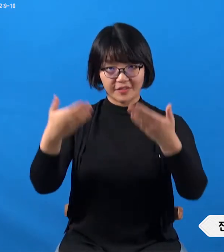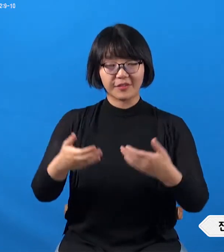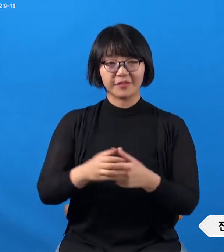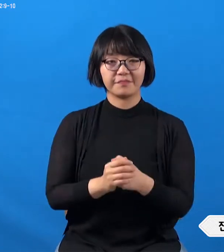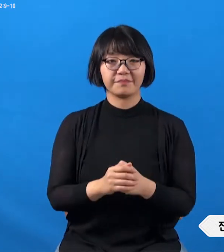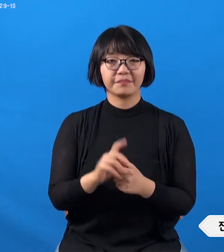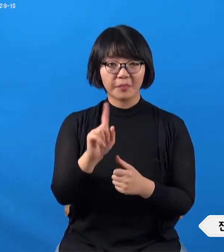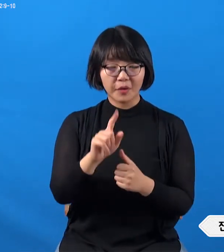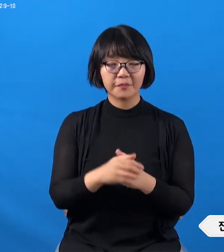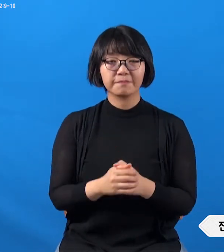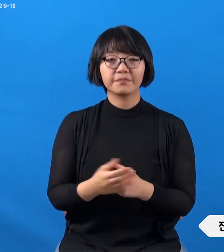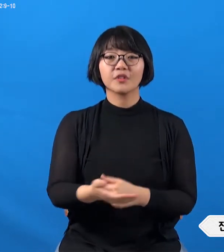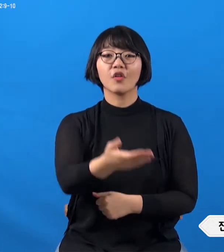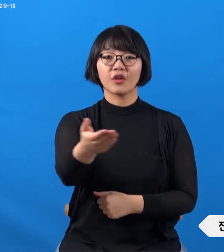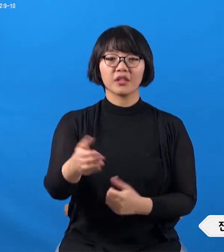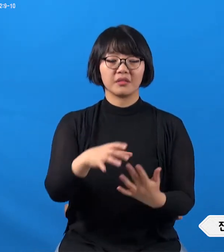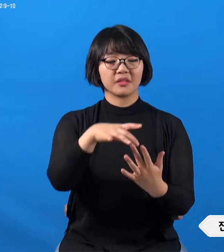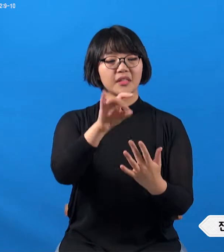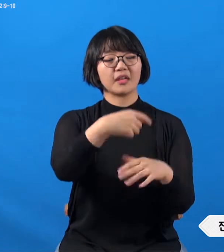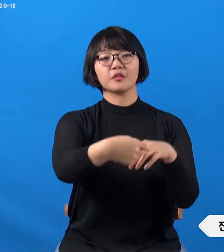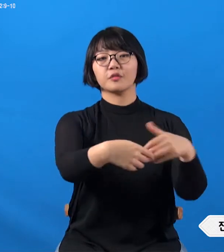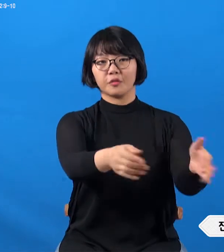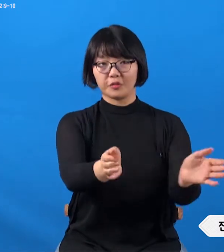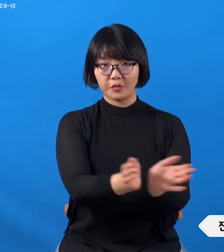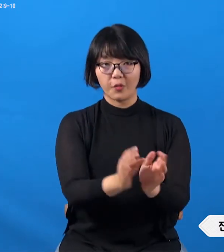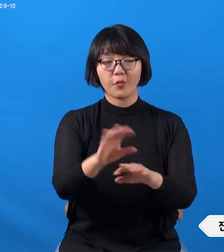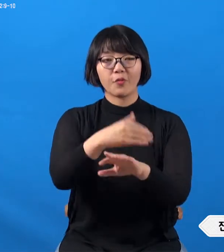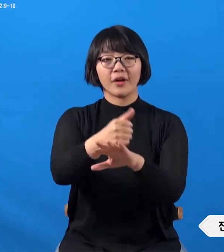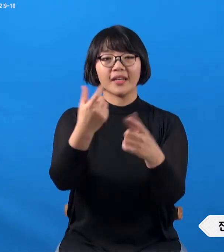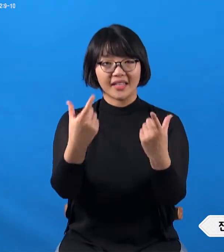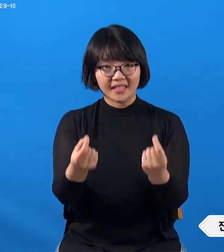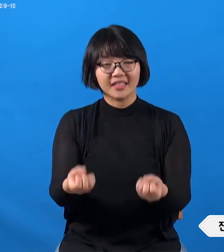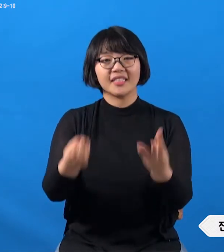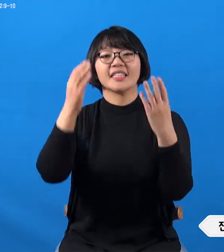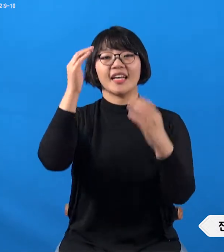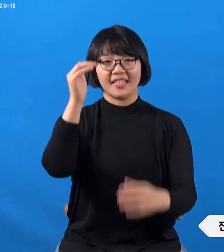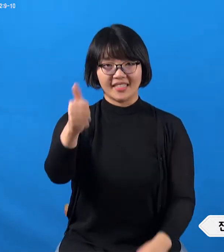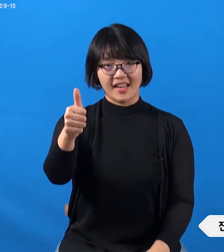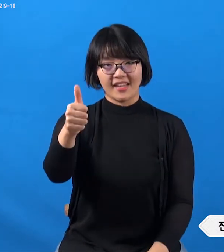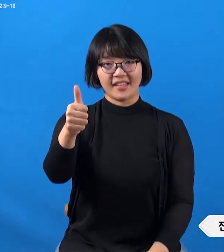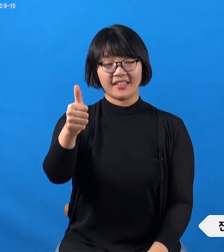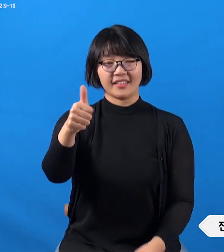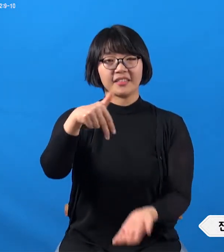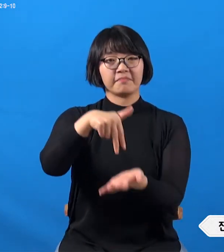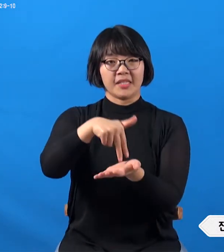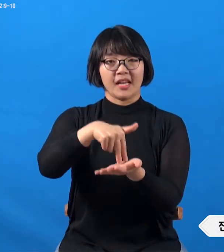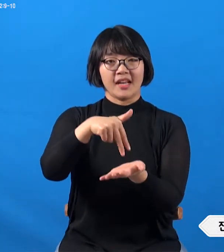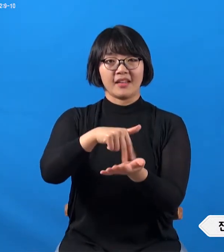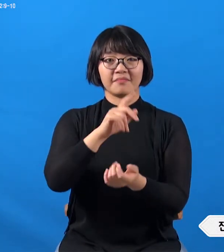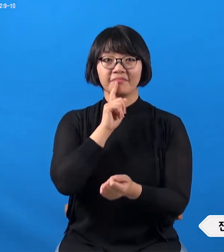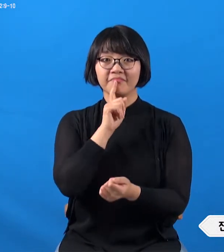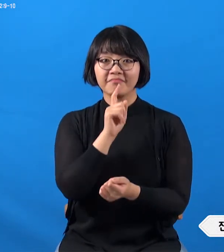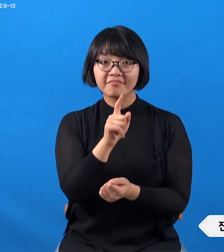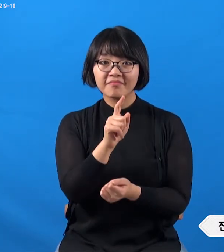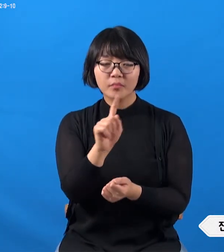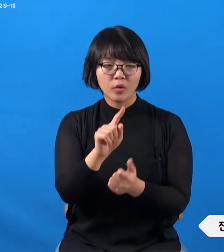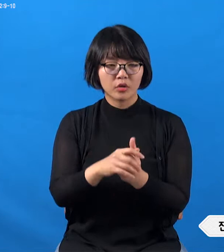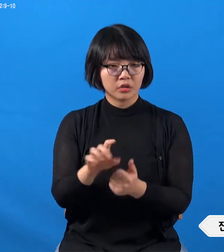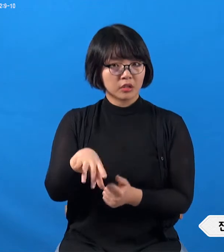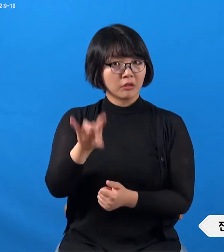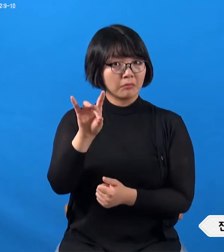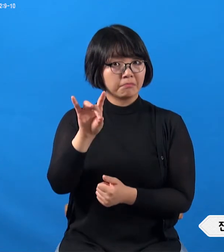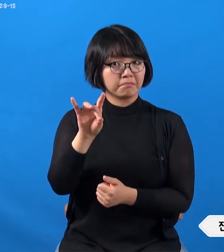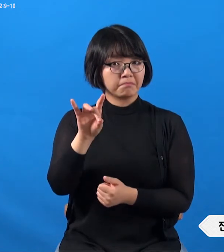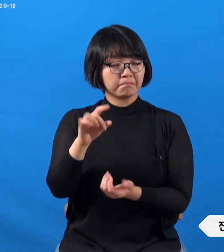계십니다. 우리에게 말씀합니다. 너희는 택하신 족속이요 왕같은 제사장들이라. 이 말씀은 처음